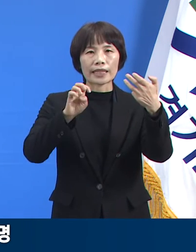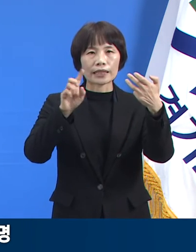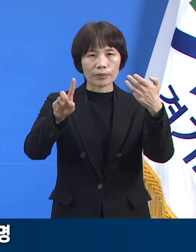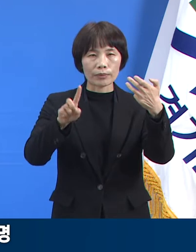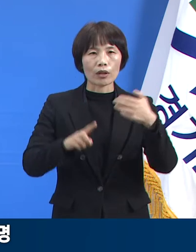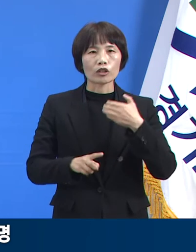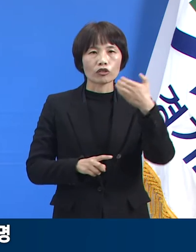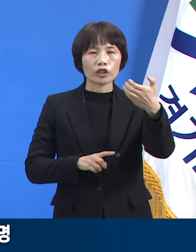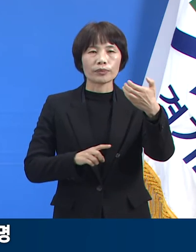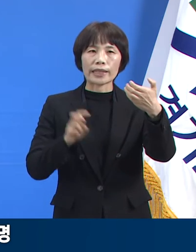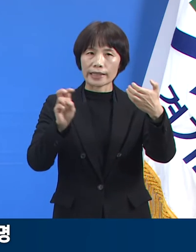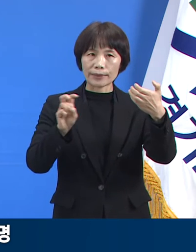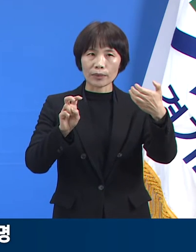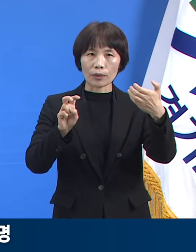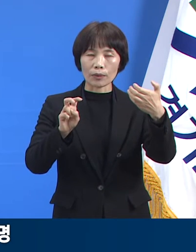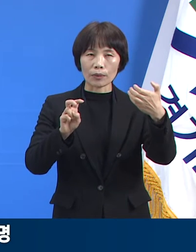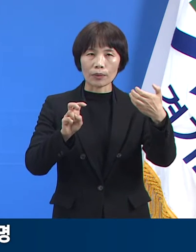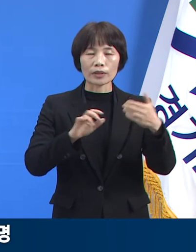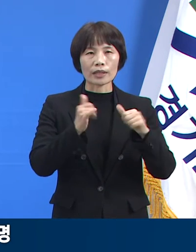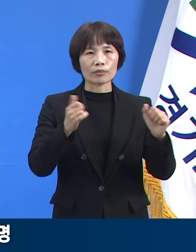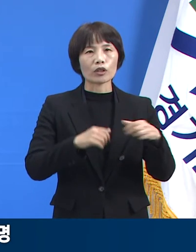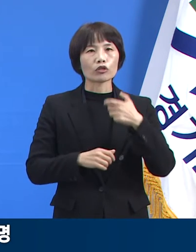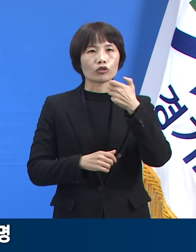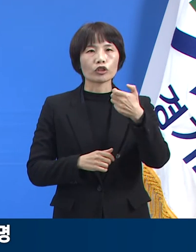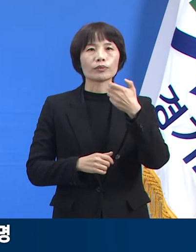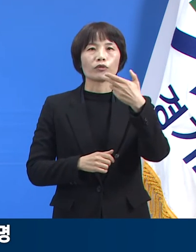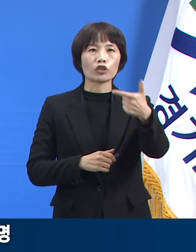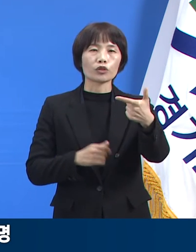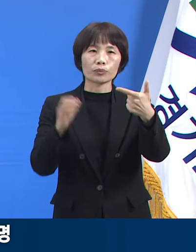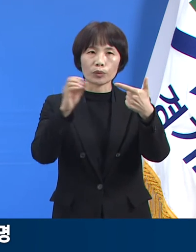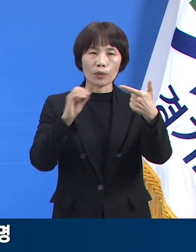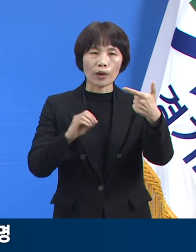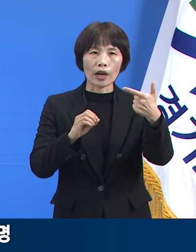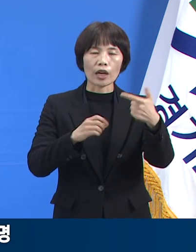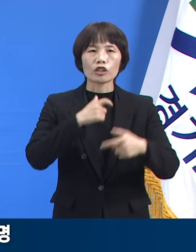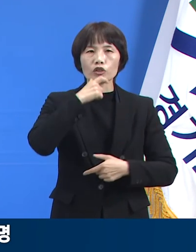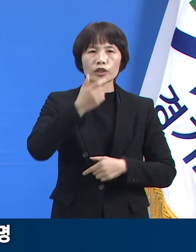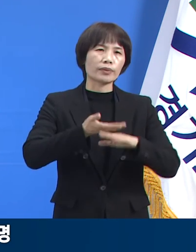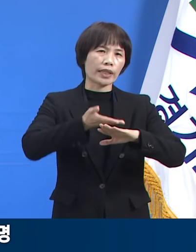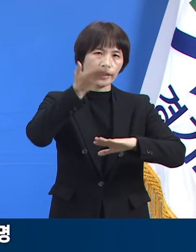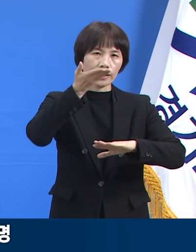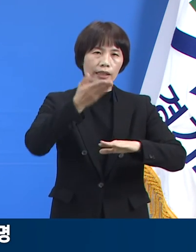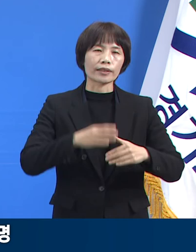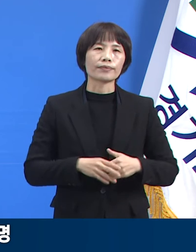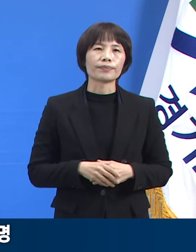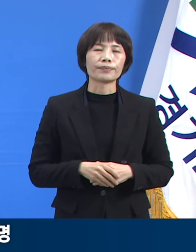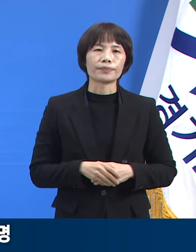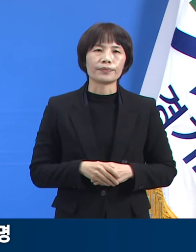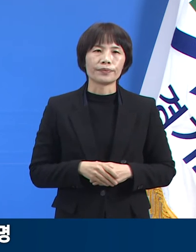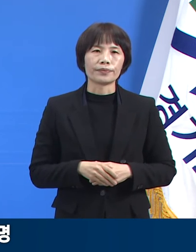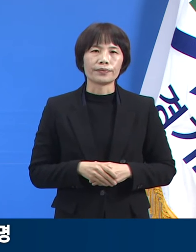41명, 90대 20명으로 사망자의 96%가 60세 이상으로 나타났습니다.